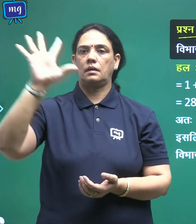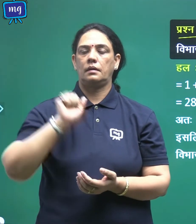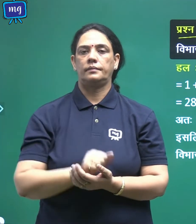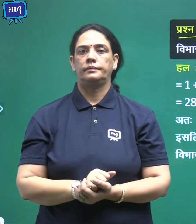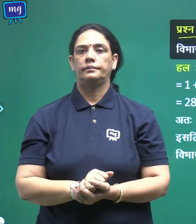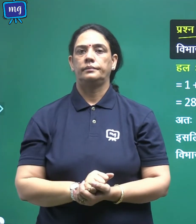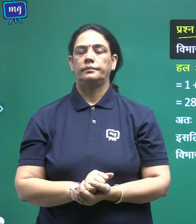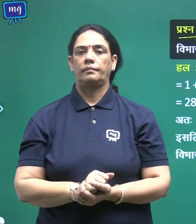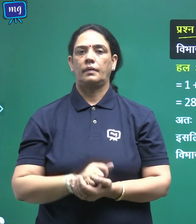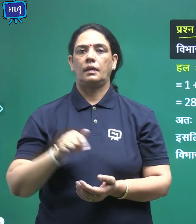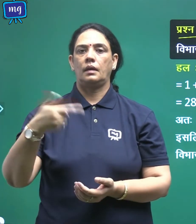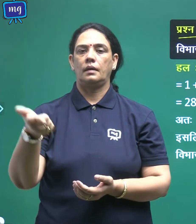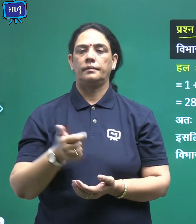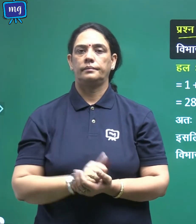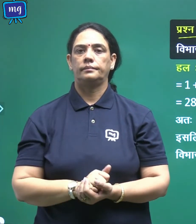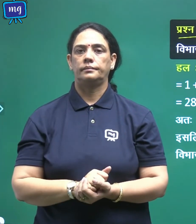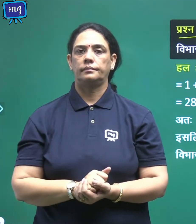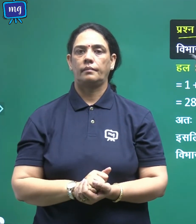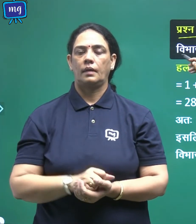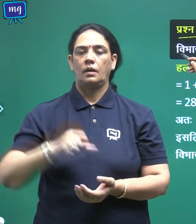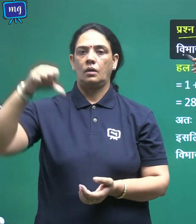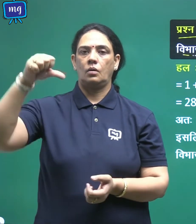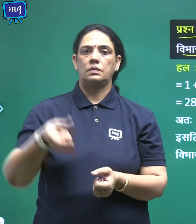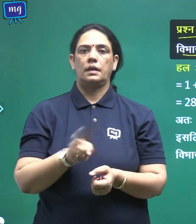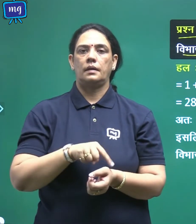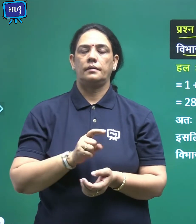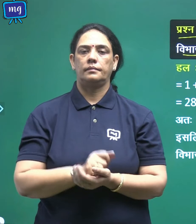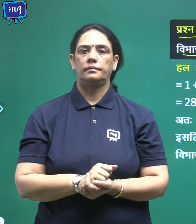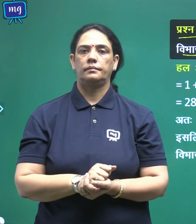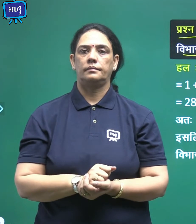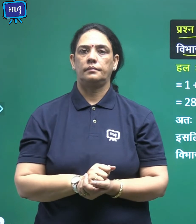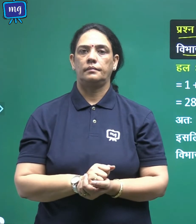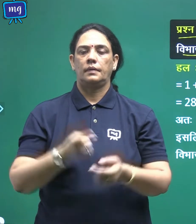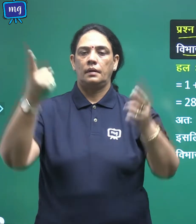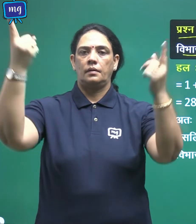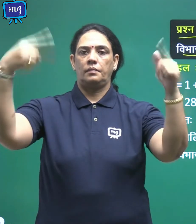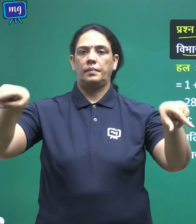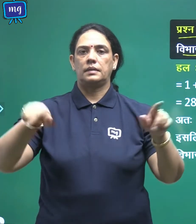1,52,875 की 9 से विभाज्यता की